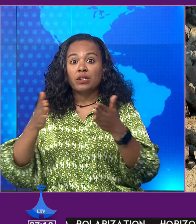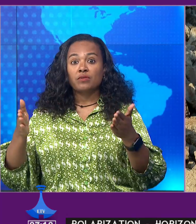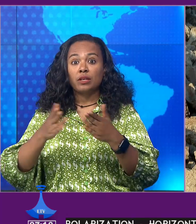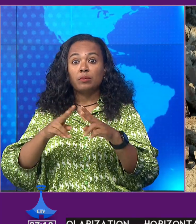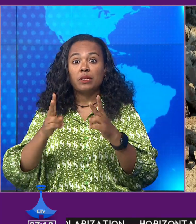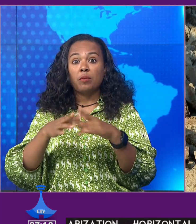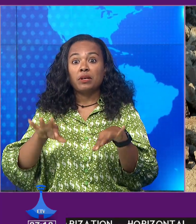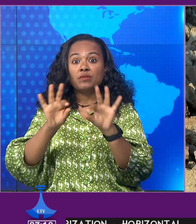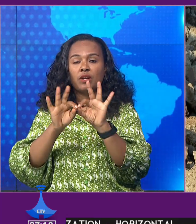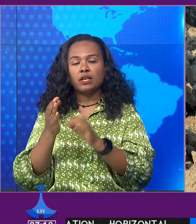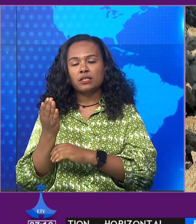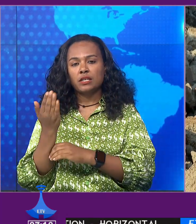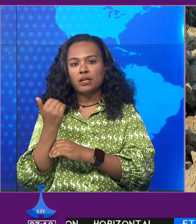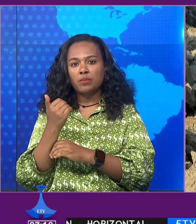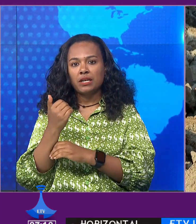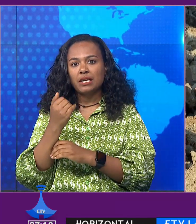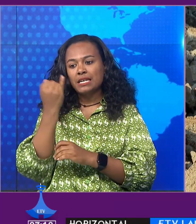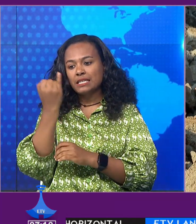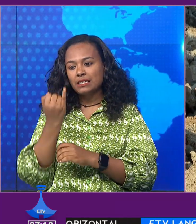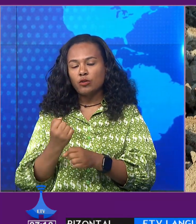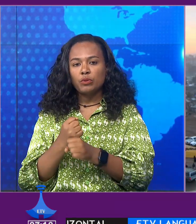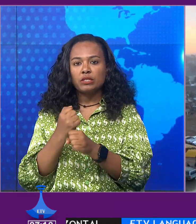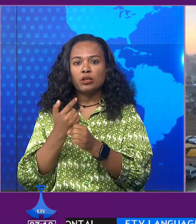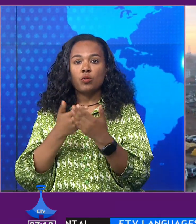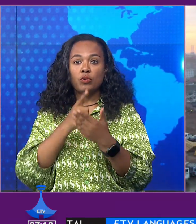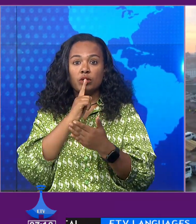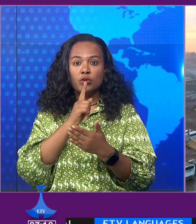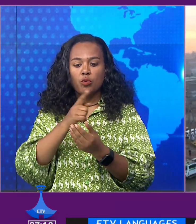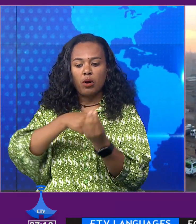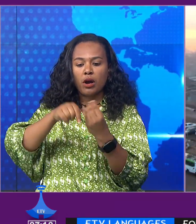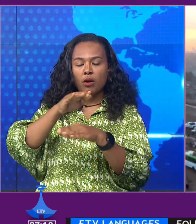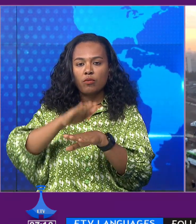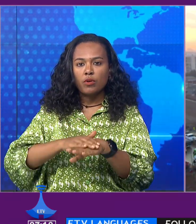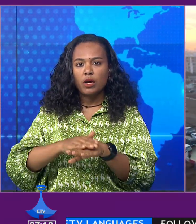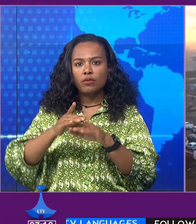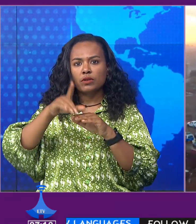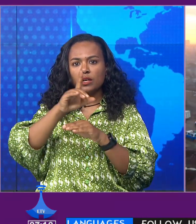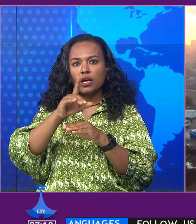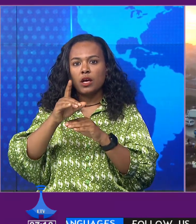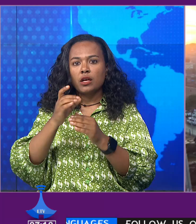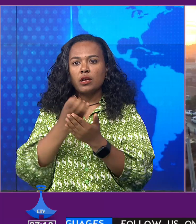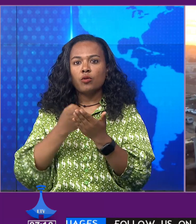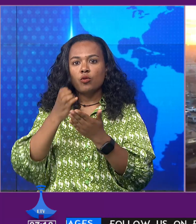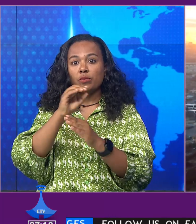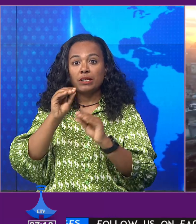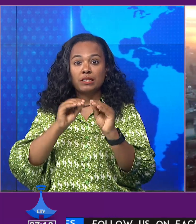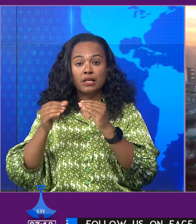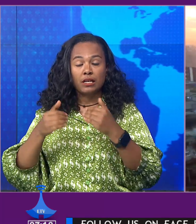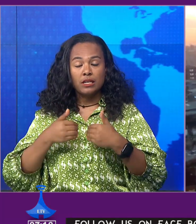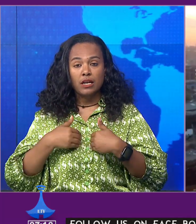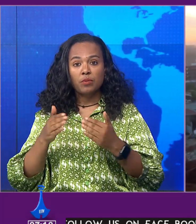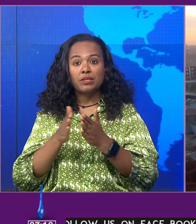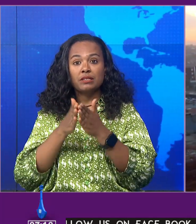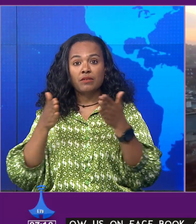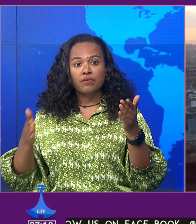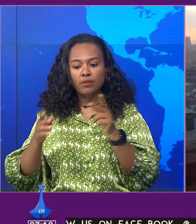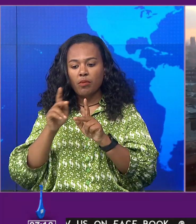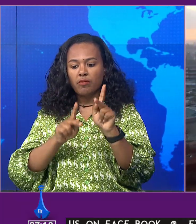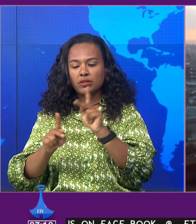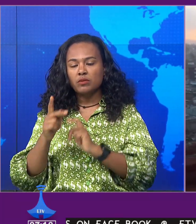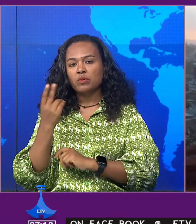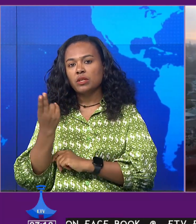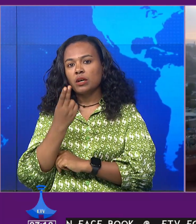አስፈላጊ ስለነበረ ዲዛይኑም የተሰራው እንደዛ ነው። በአካባቢው ላይ ከፍተኛ የኢኮኖሚ እንቅስቃሴ ያለበት ሰፊ ማህበረሰብ